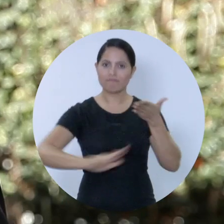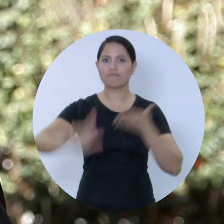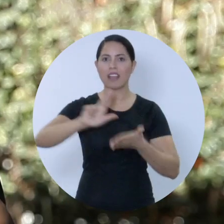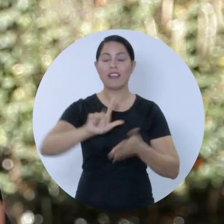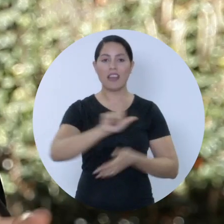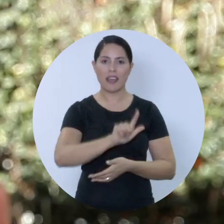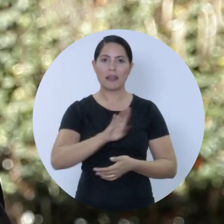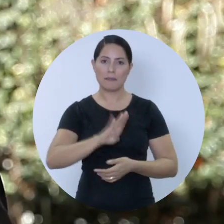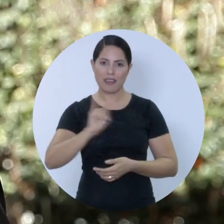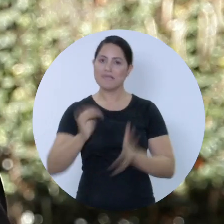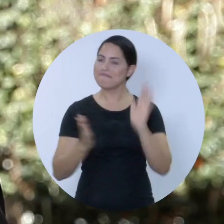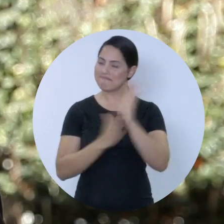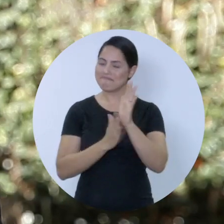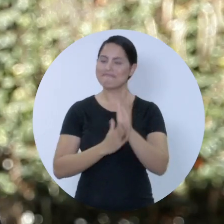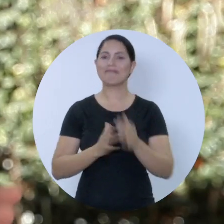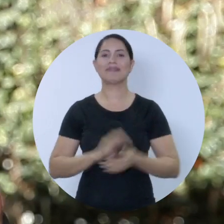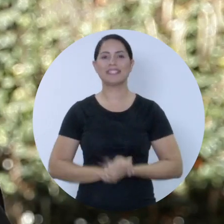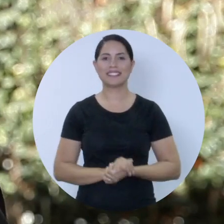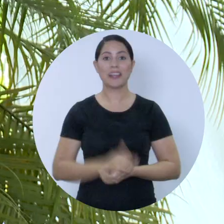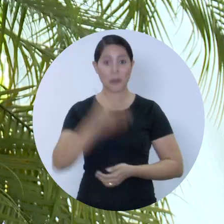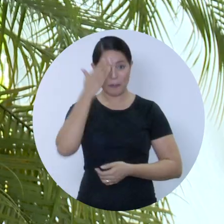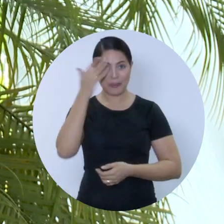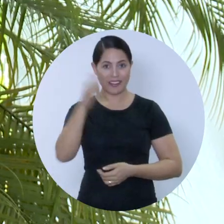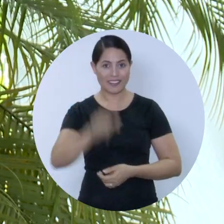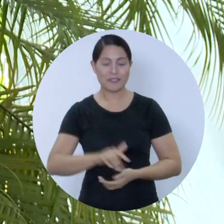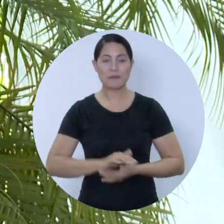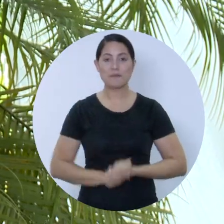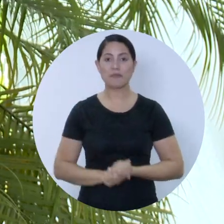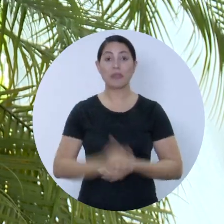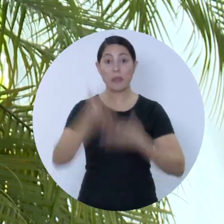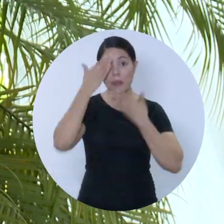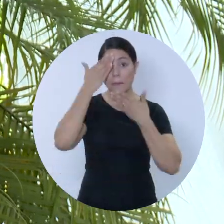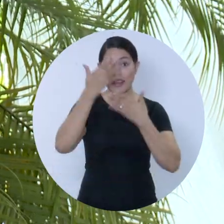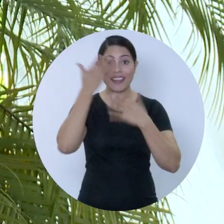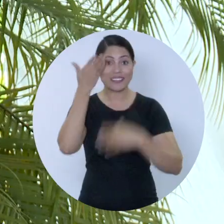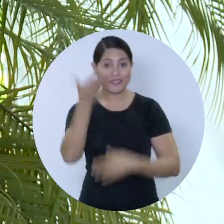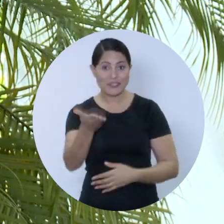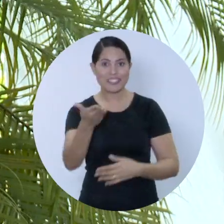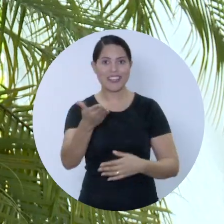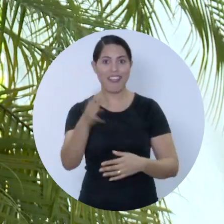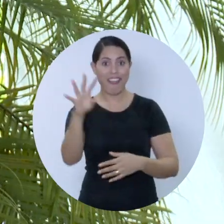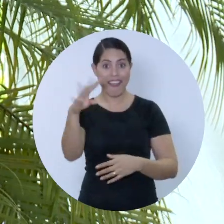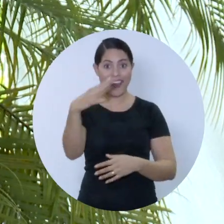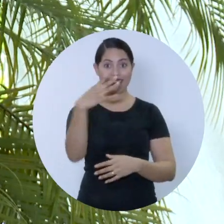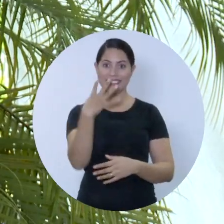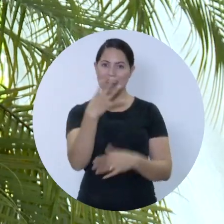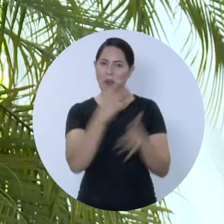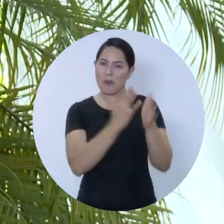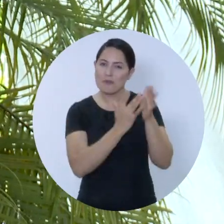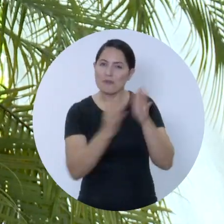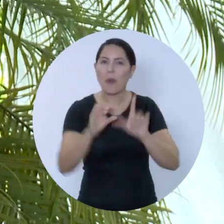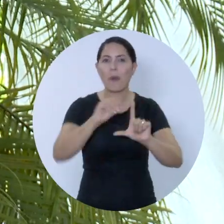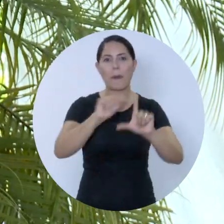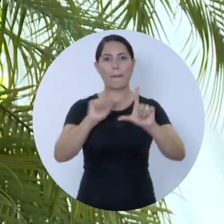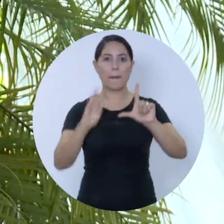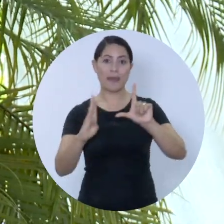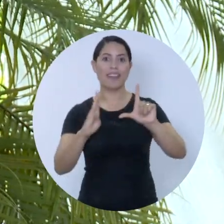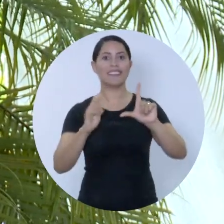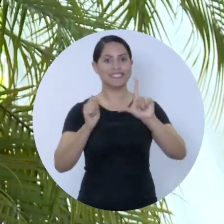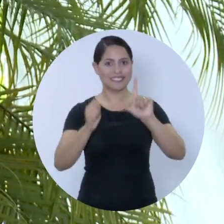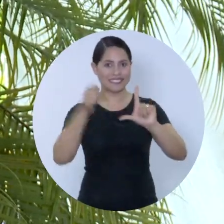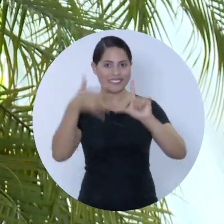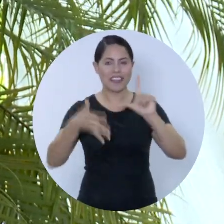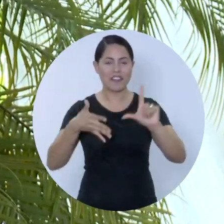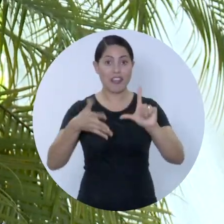Convenção da ONU e como quer a Lei Brasileira de Inclusão. Parabéns. Obrigada mais uma vez. E obrigada a você também que curtiu com a gente